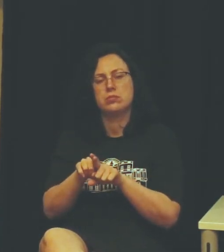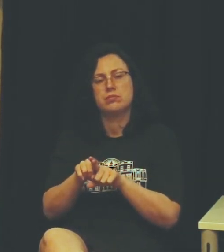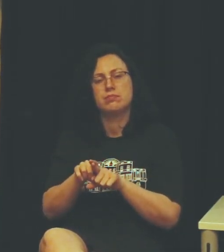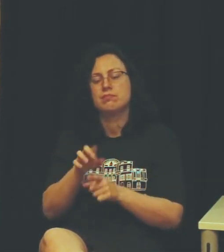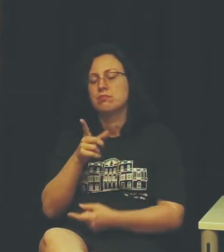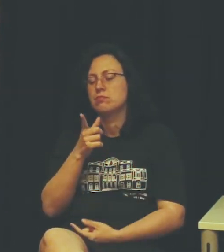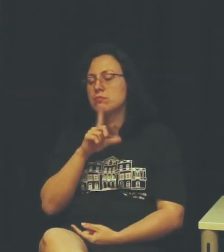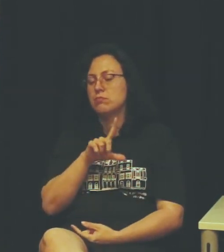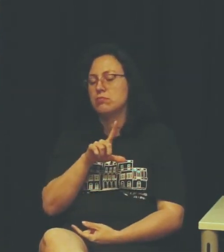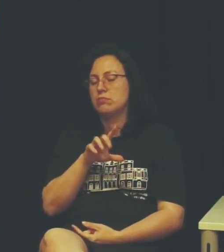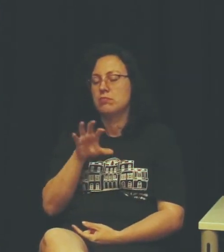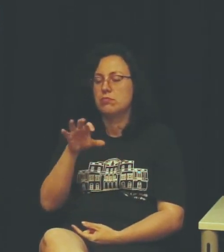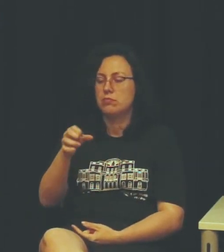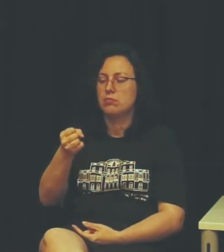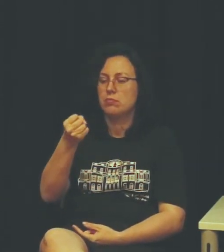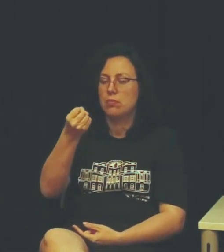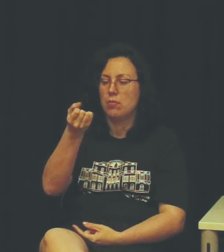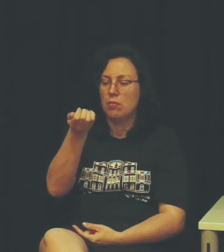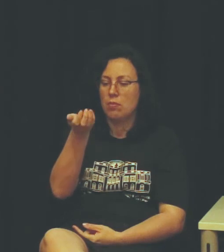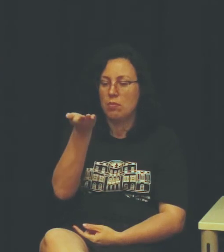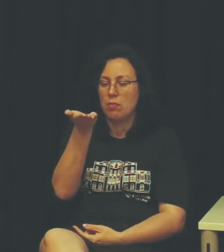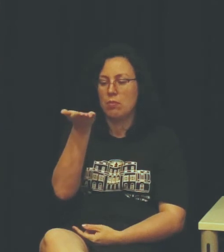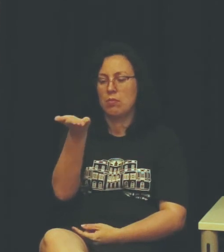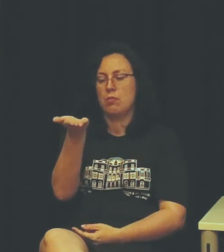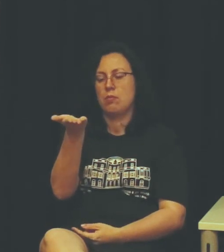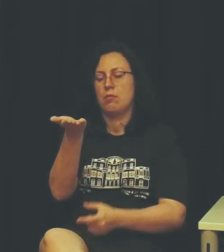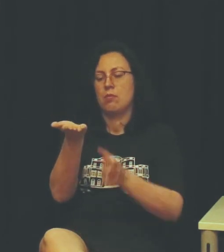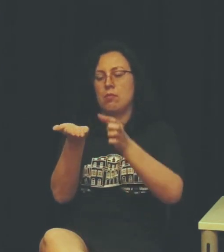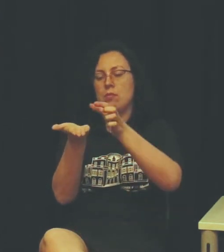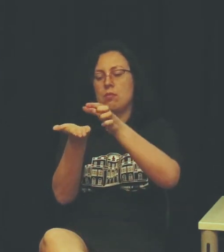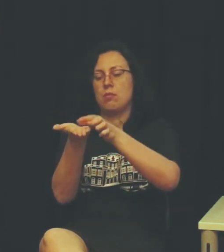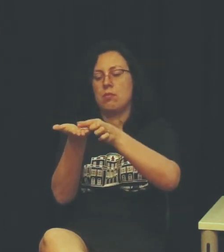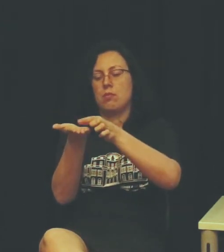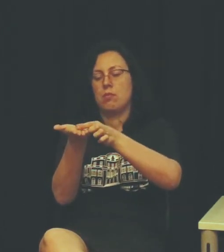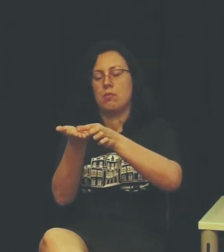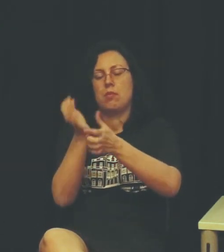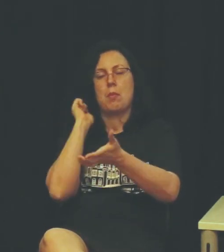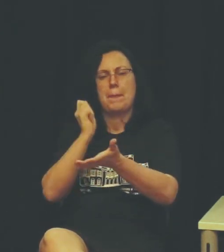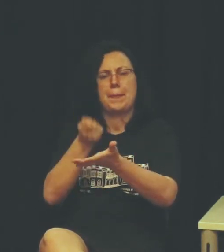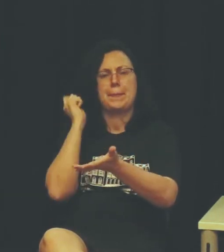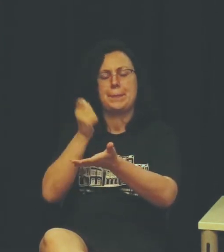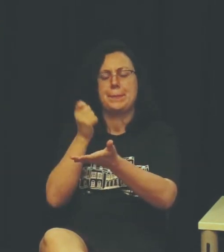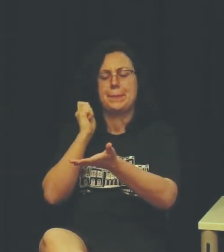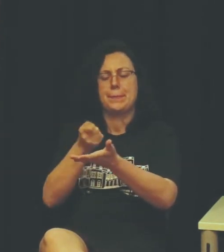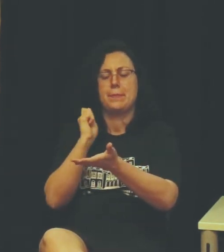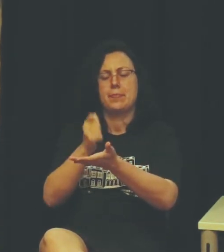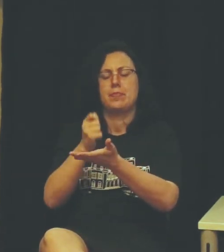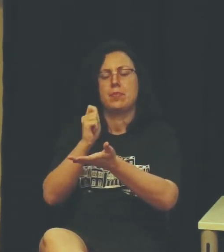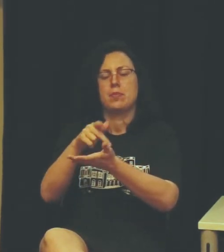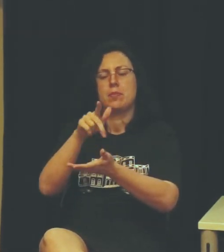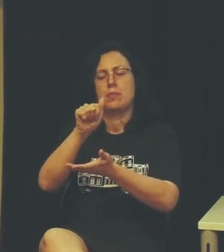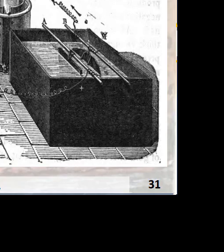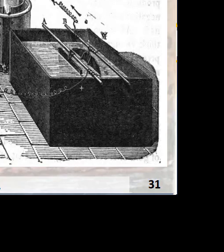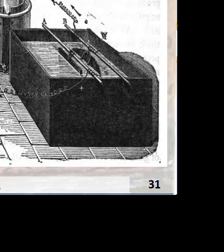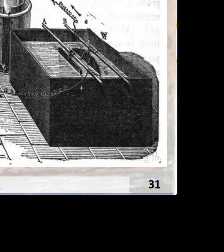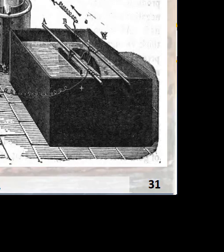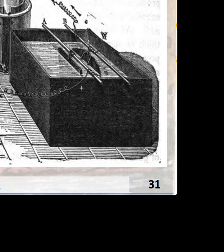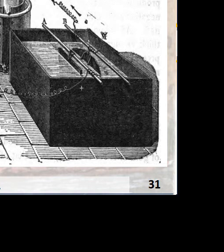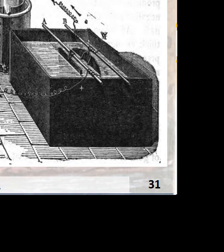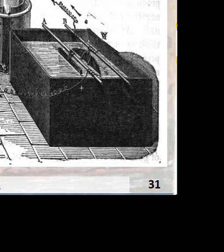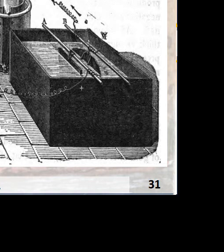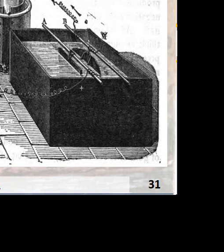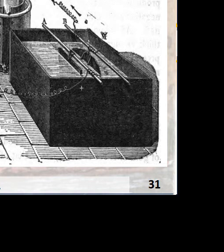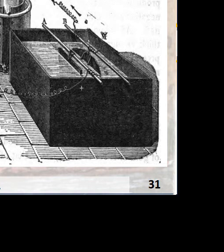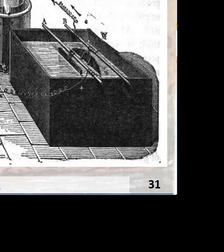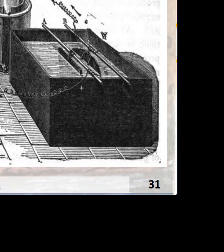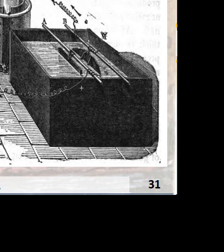o paládio que depois é produzido e convertido em barras a partir do martelamento. Ele também sugeriu uma forma